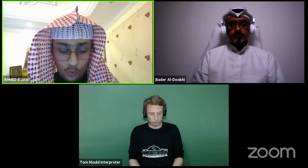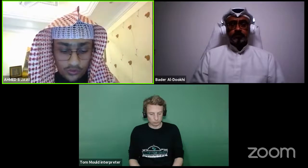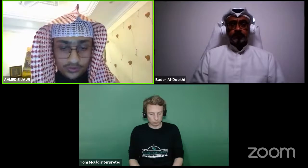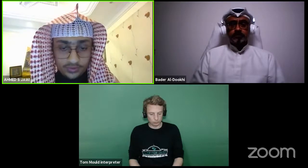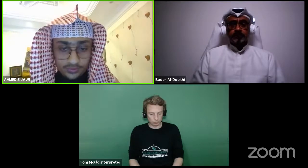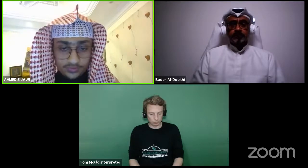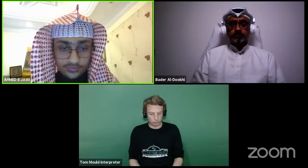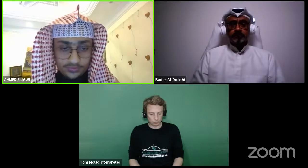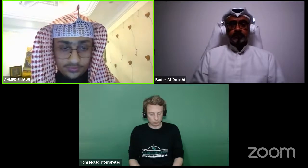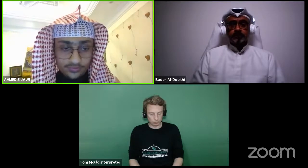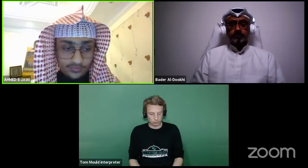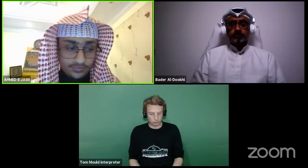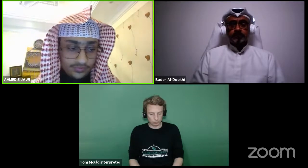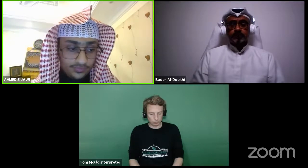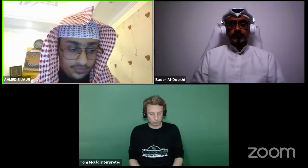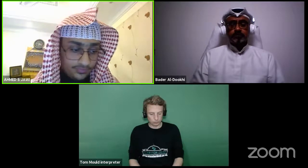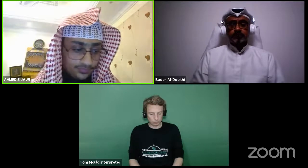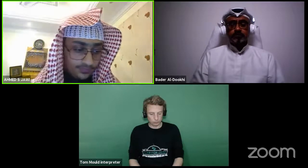يعقلون.